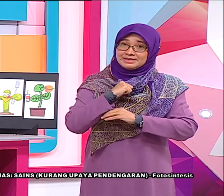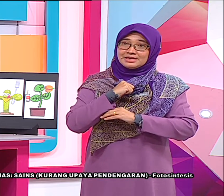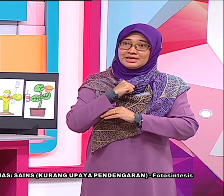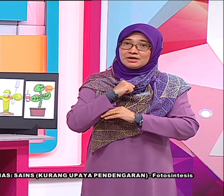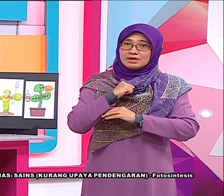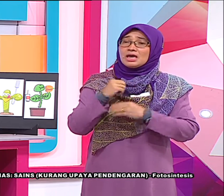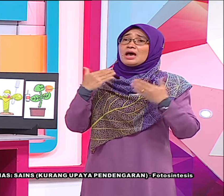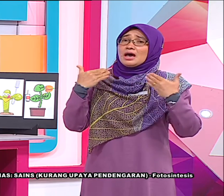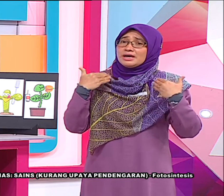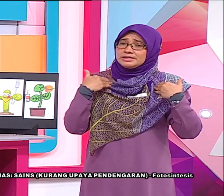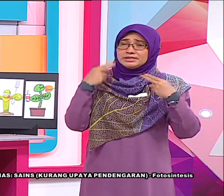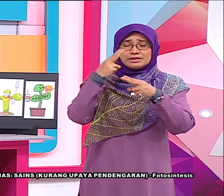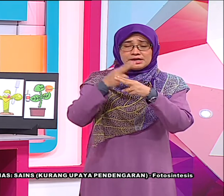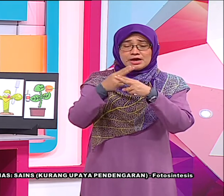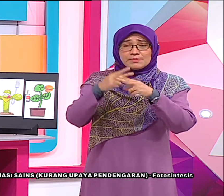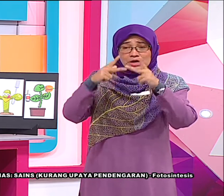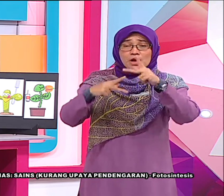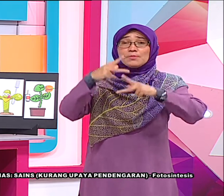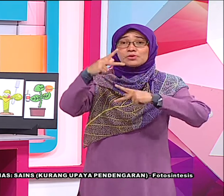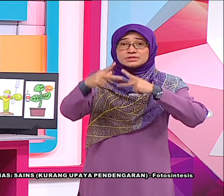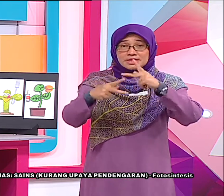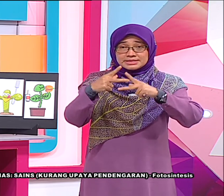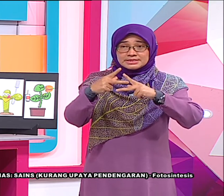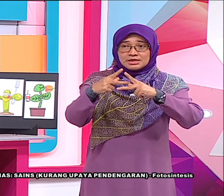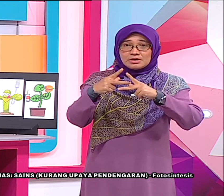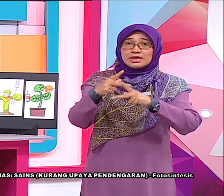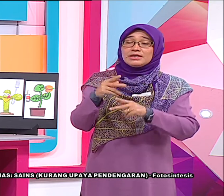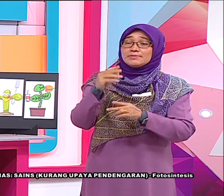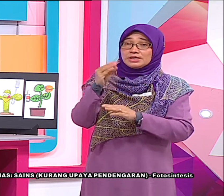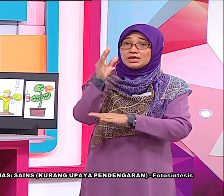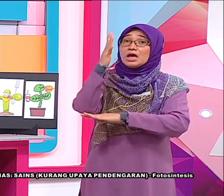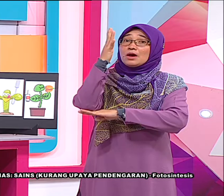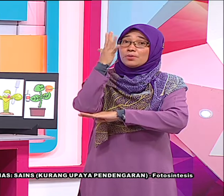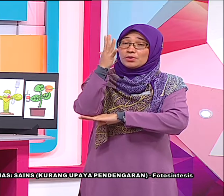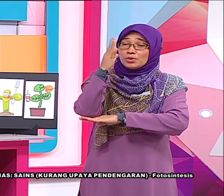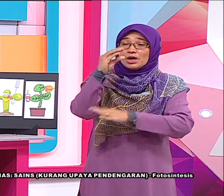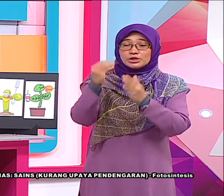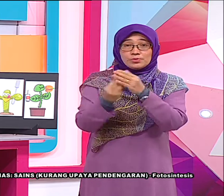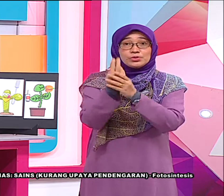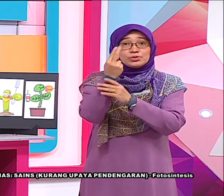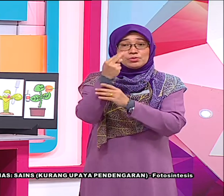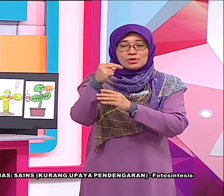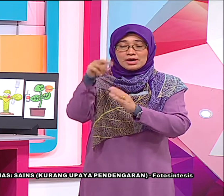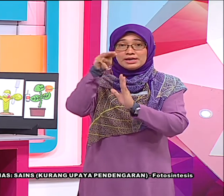oke ad6b proses Oke dimana Poko ataupun tumbuhan